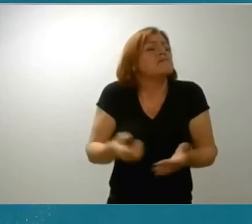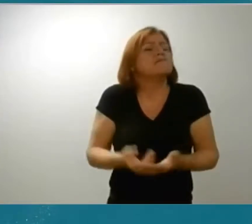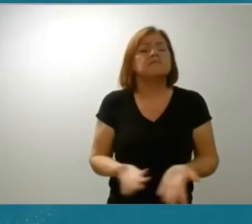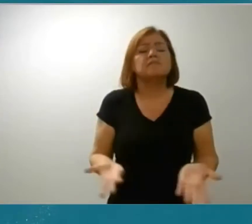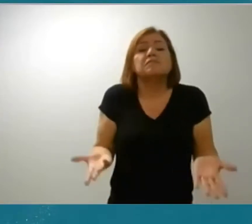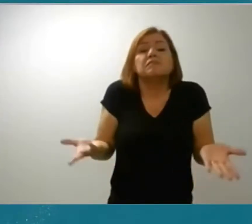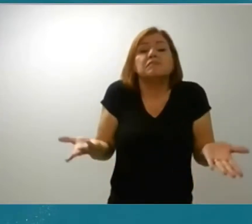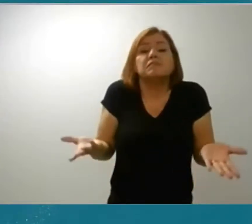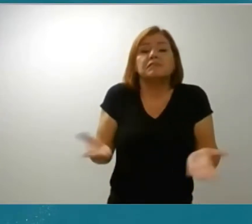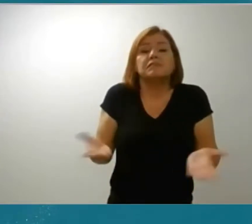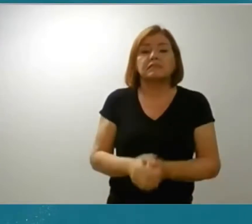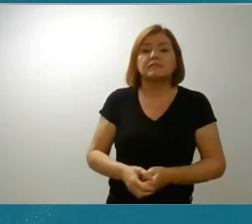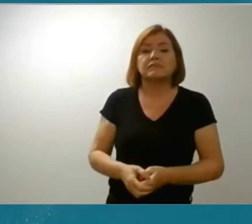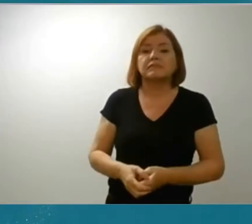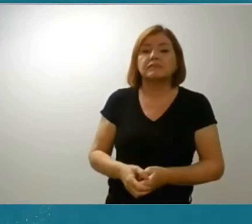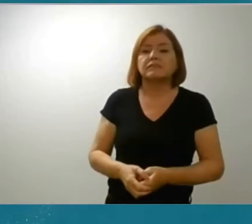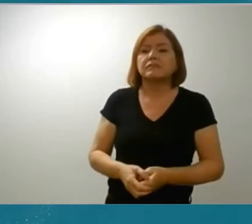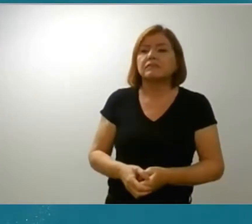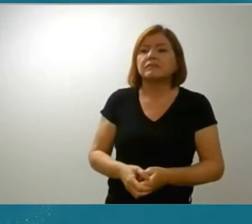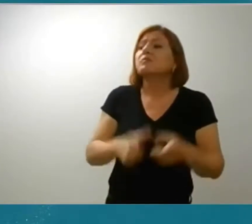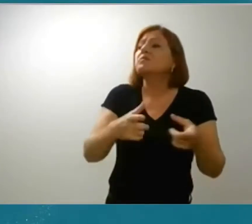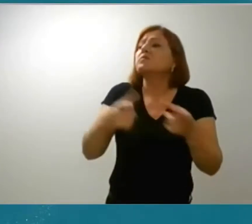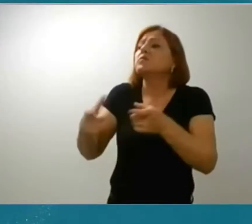cadê o homem? Hein?